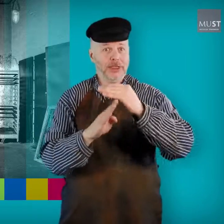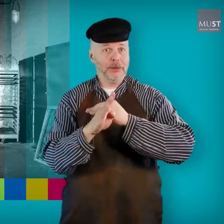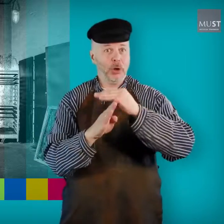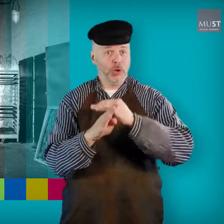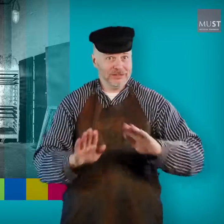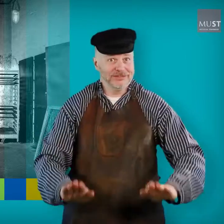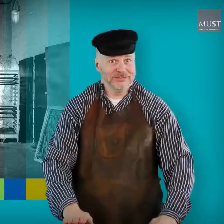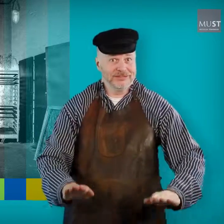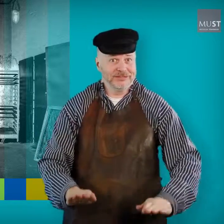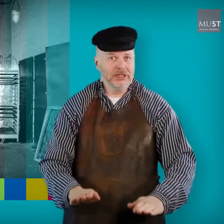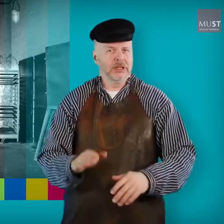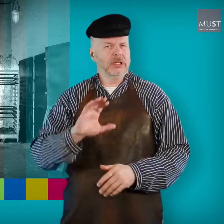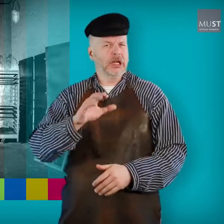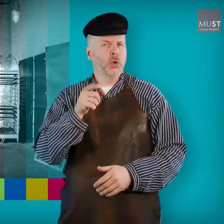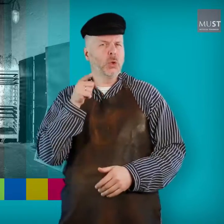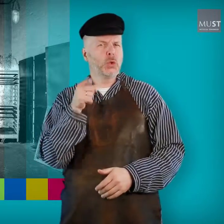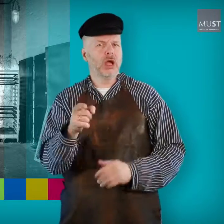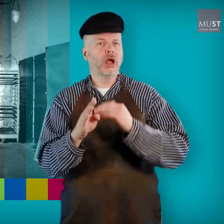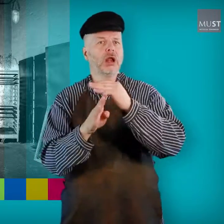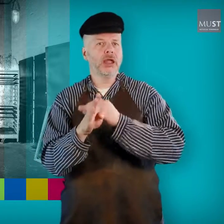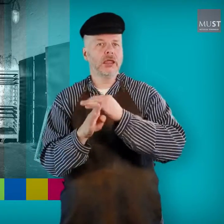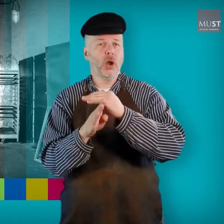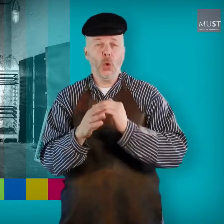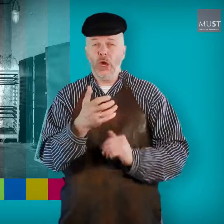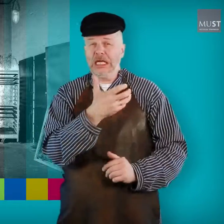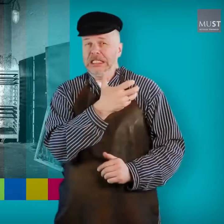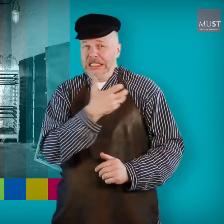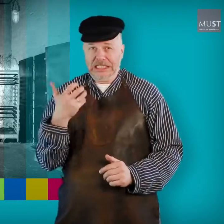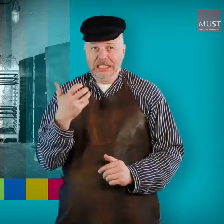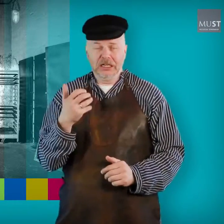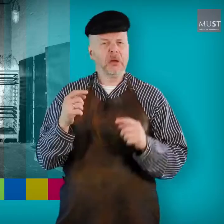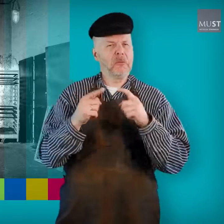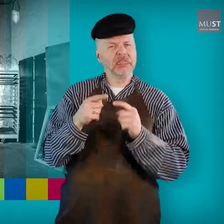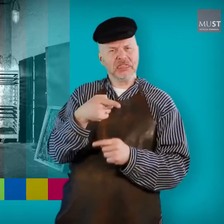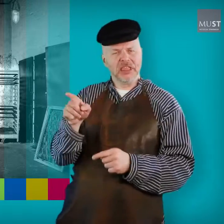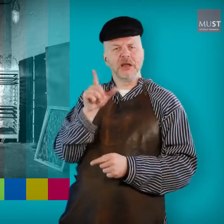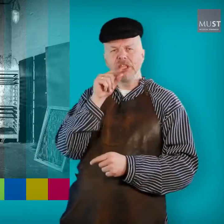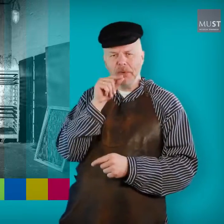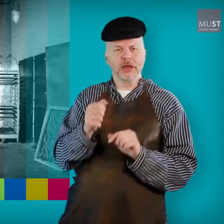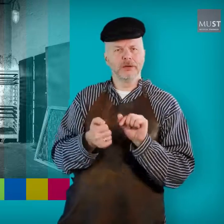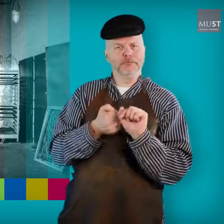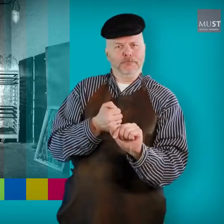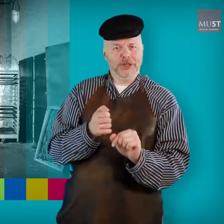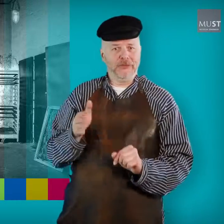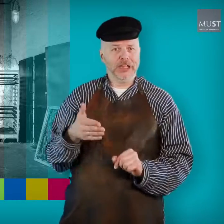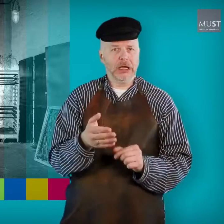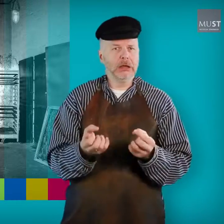Nederst i ovnen var temperaturen rundt 100 grader. Det var veldig varmt, og de måtte passe på at fisken ikke ble